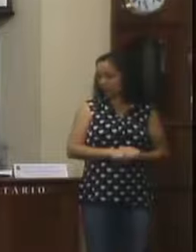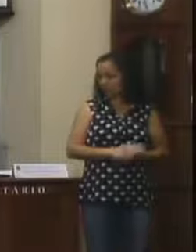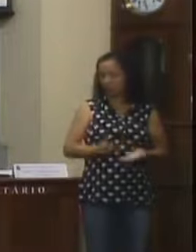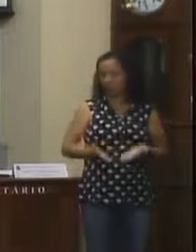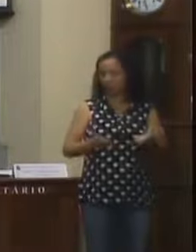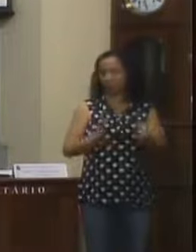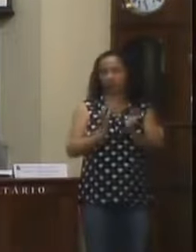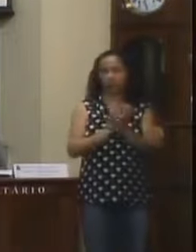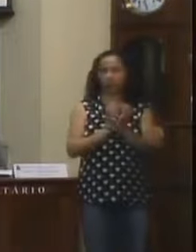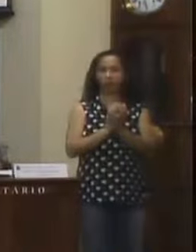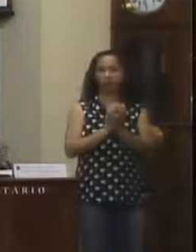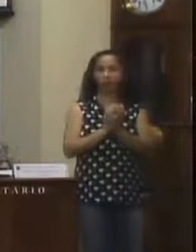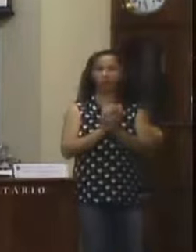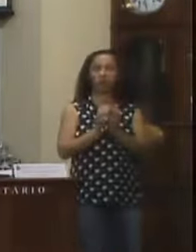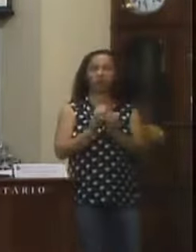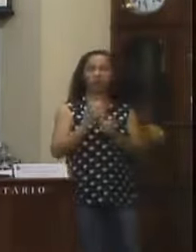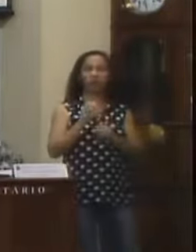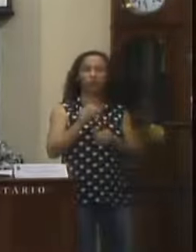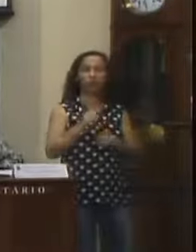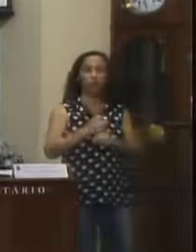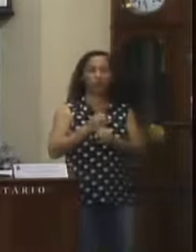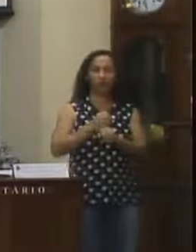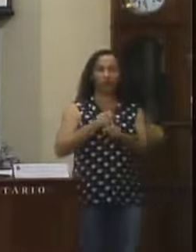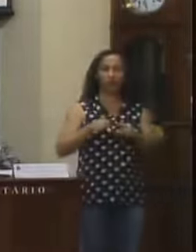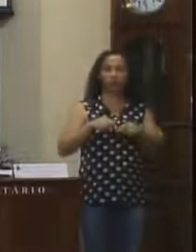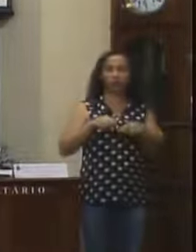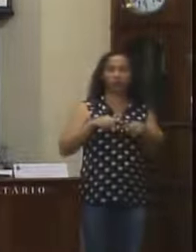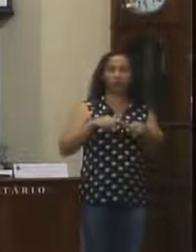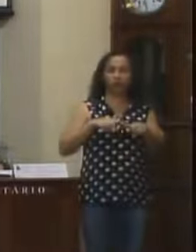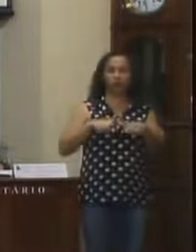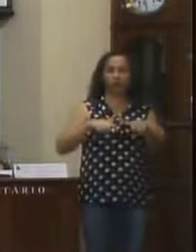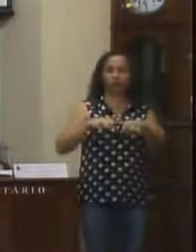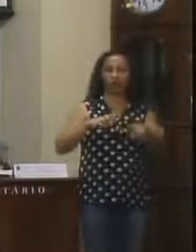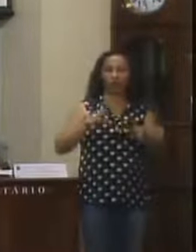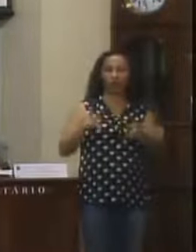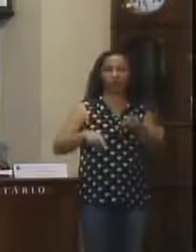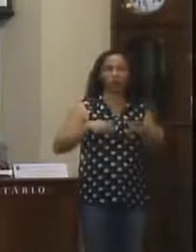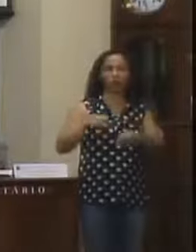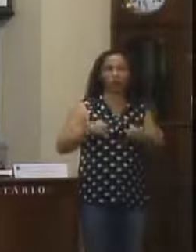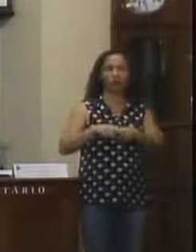Encaminhar para a Comissão de Obras, Serviço Público e Transporte Coletivo.